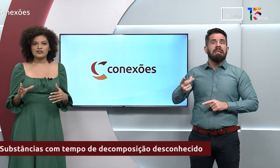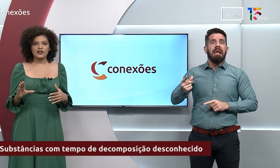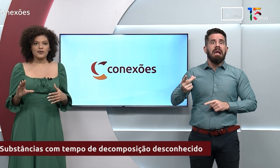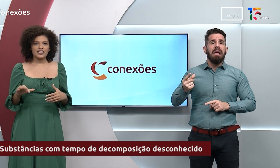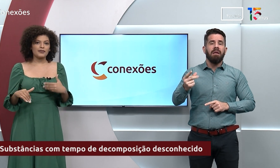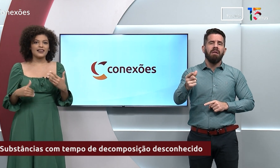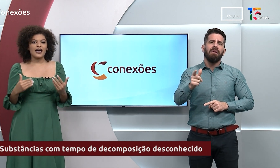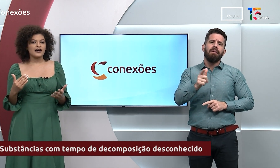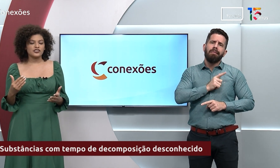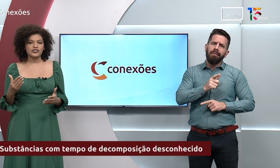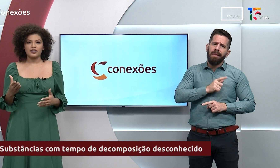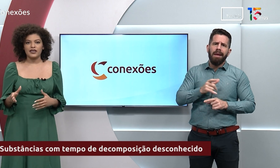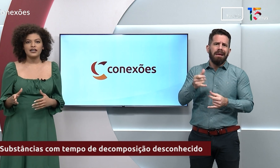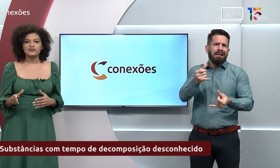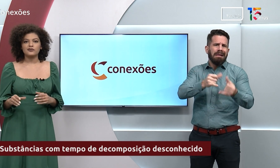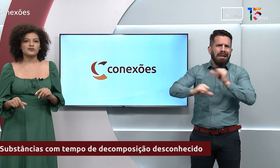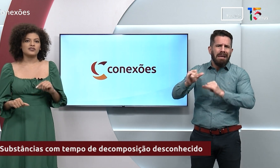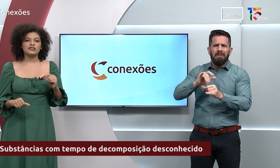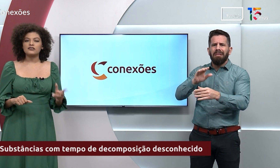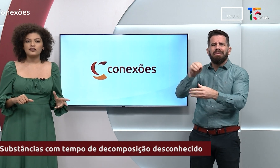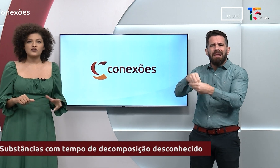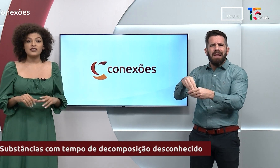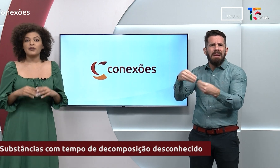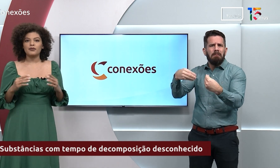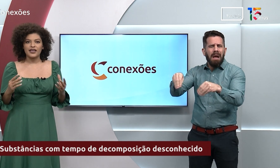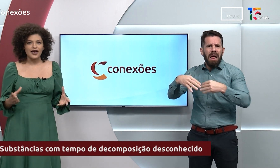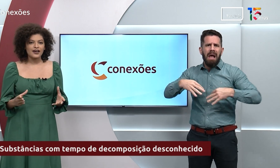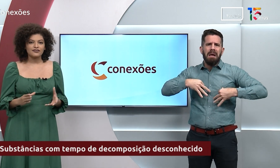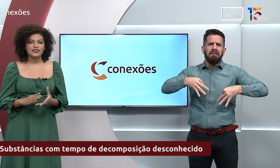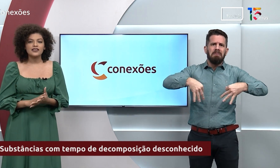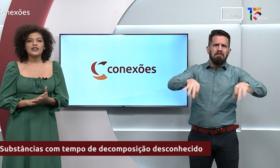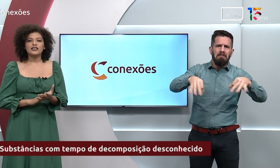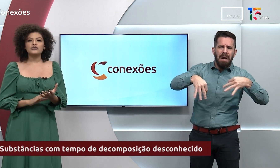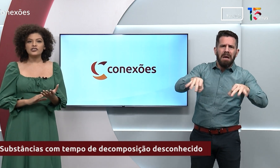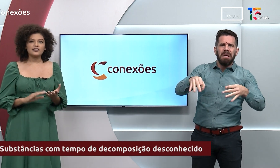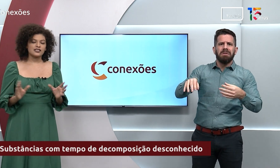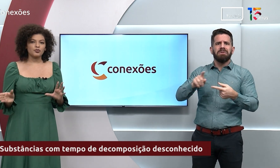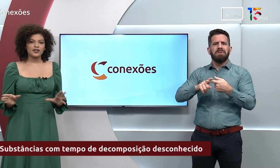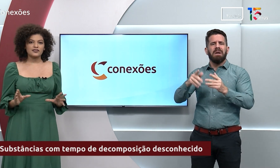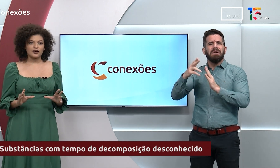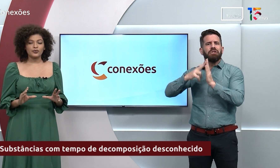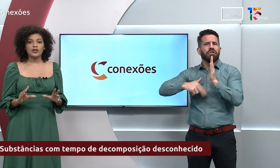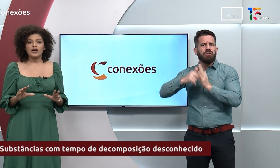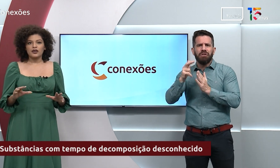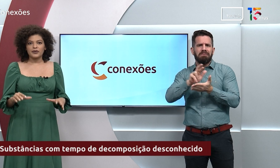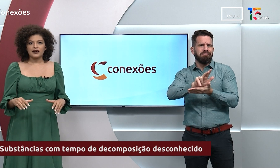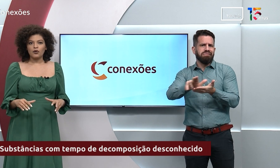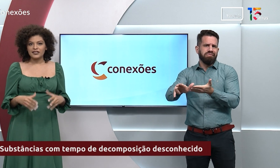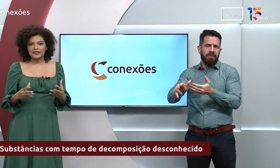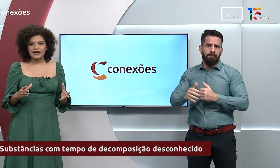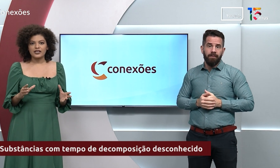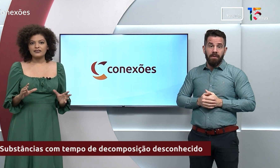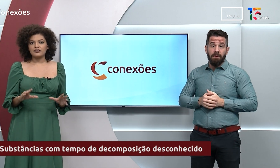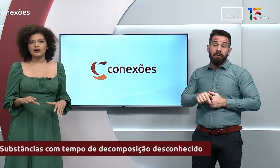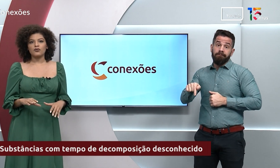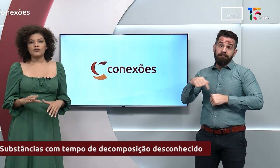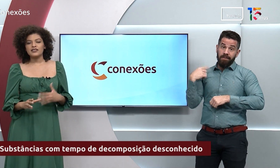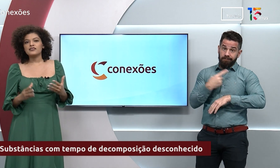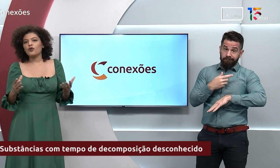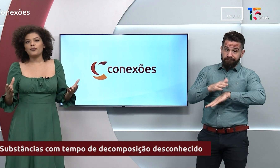deixe de existir, não é? E tem algumas coisas que demoram tanto que a Organização Mundial de Saúde desistiu de